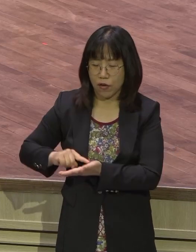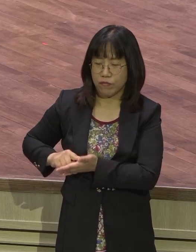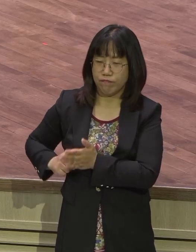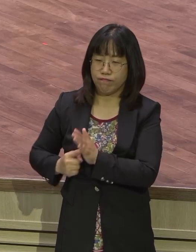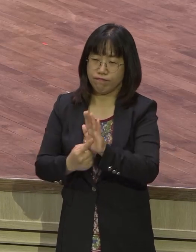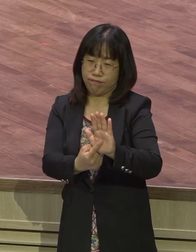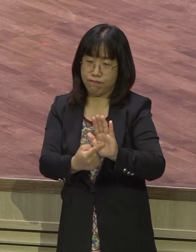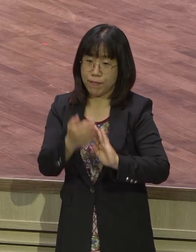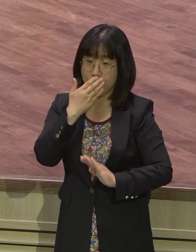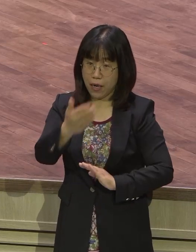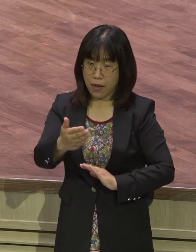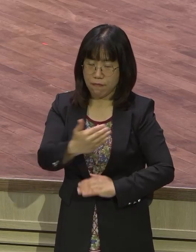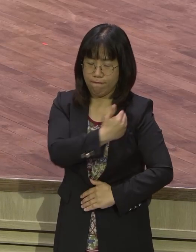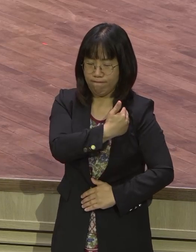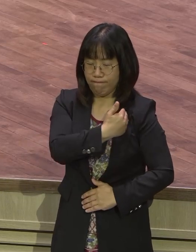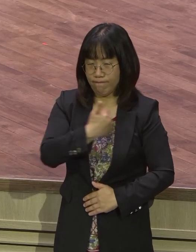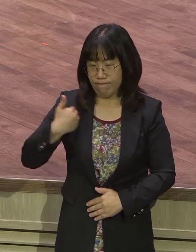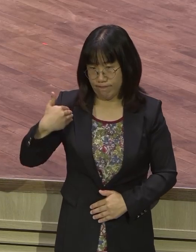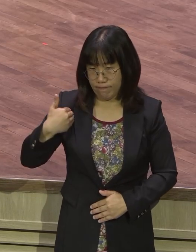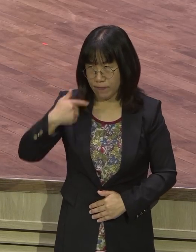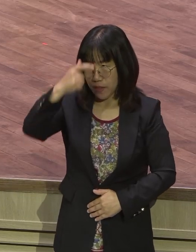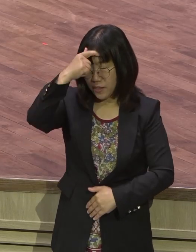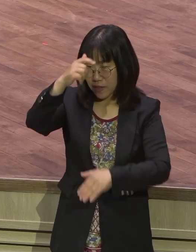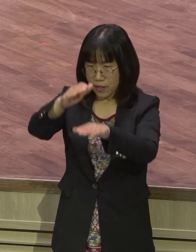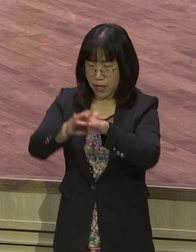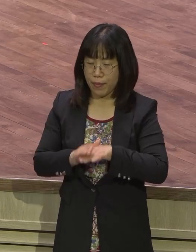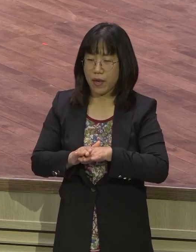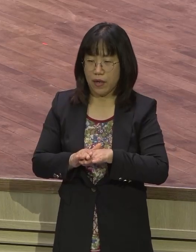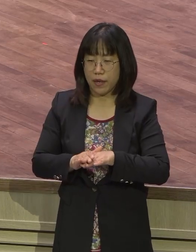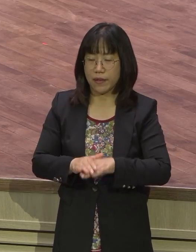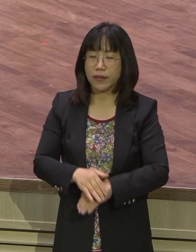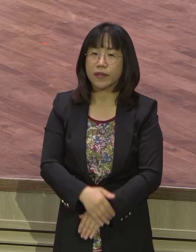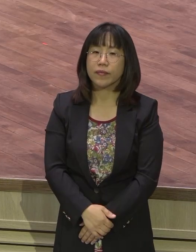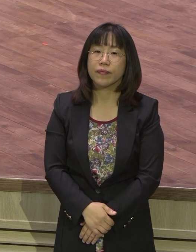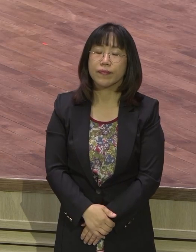그러면서 당당하게 예배자로 설 수가 있는